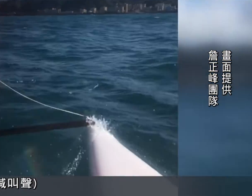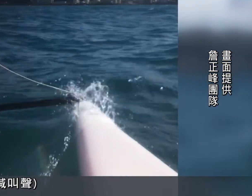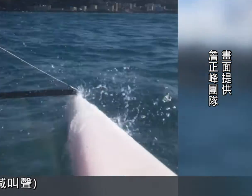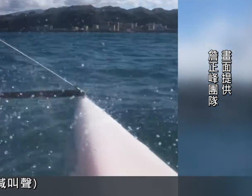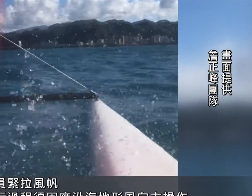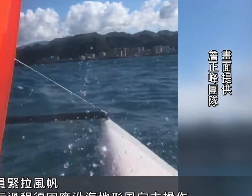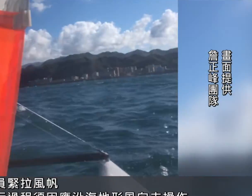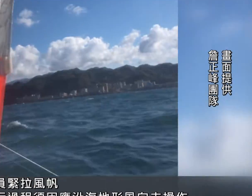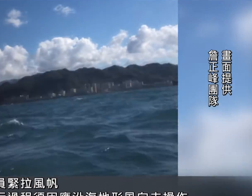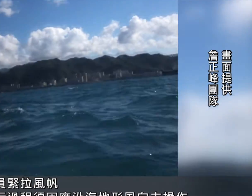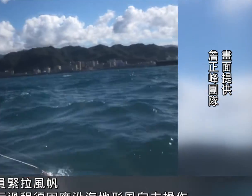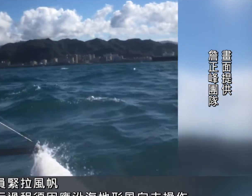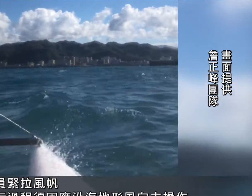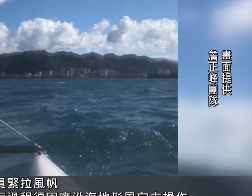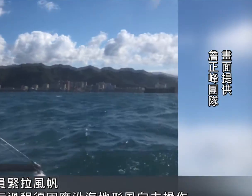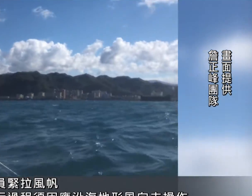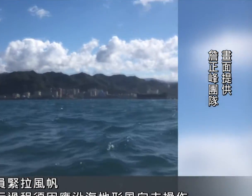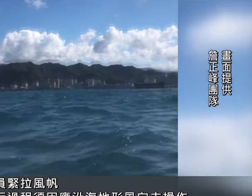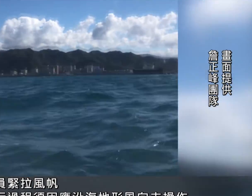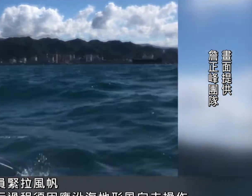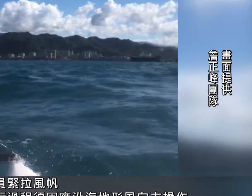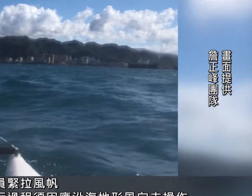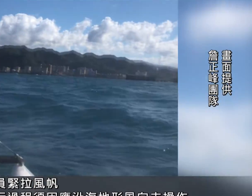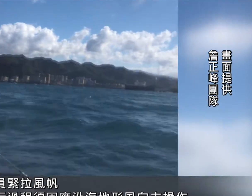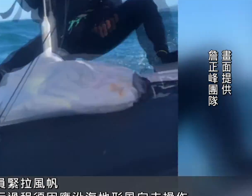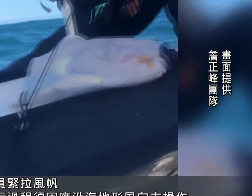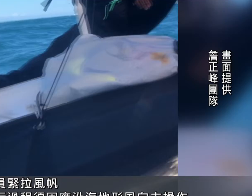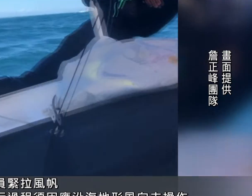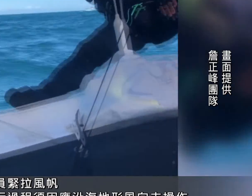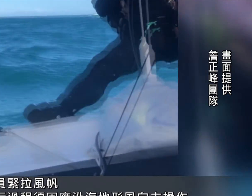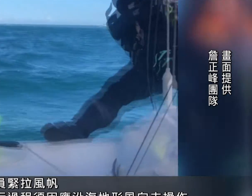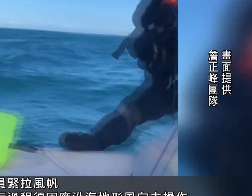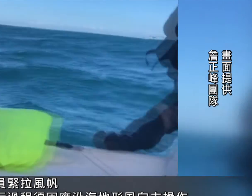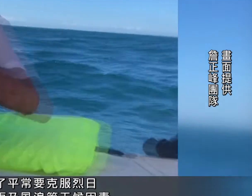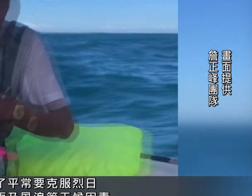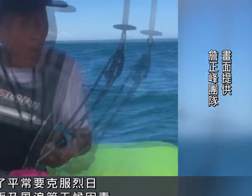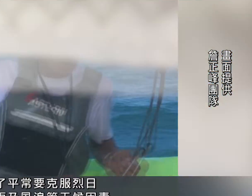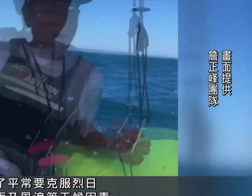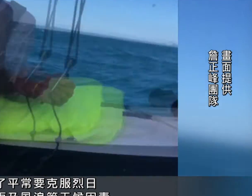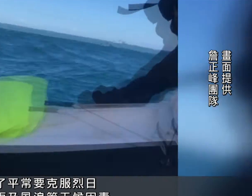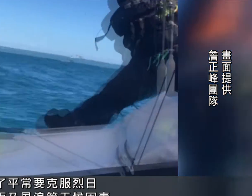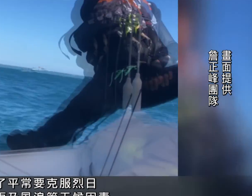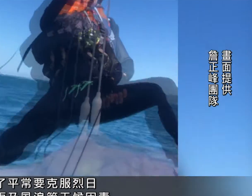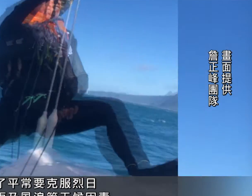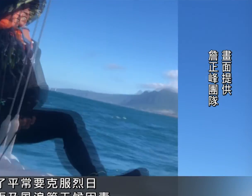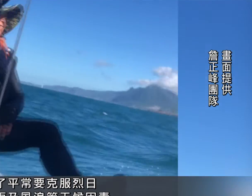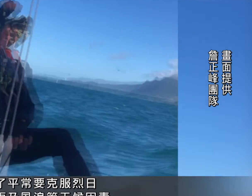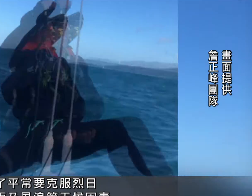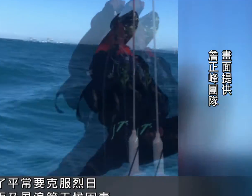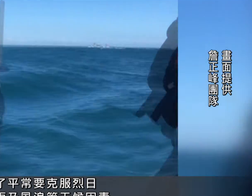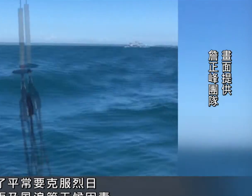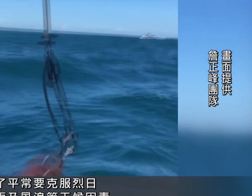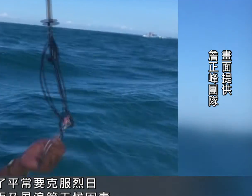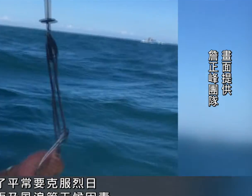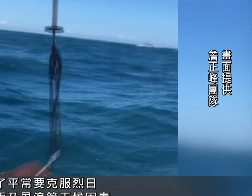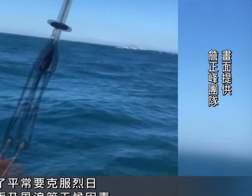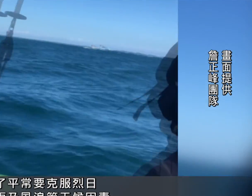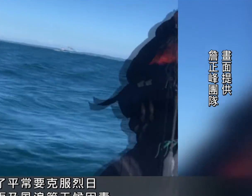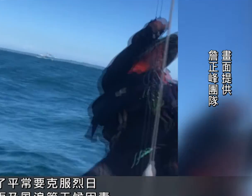航员紧拉风帆，航行过程需因应沿海地形风向去操作。除了平常要克服烈日、雷雨及风浪等天候因素，